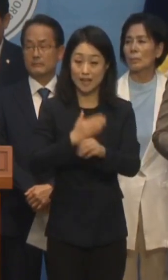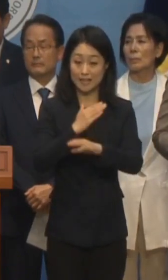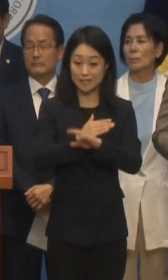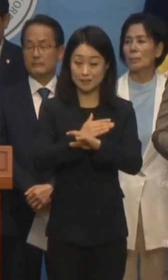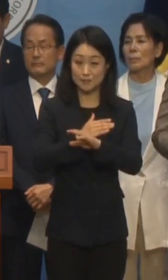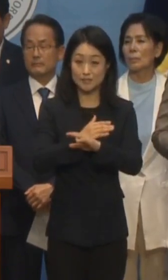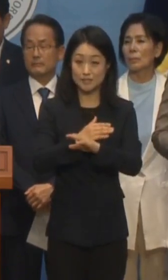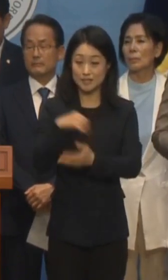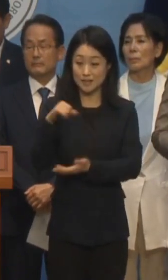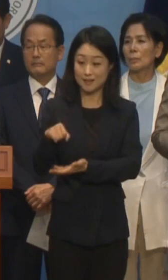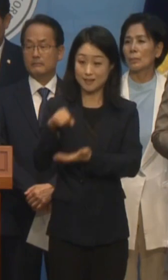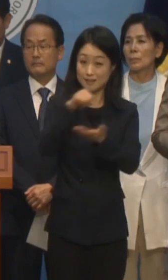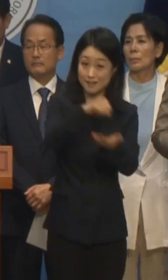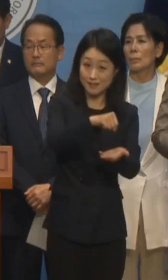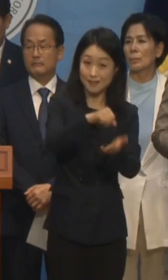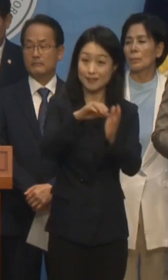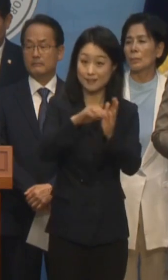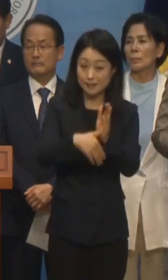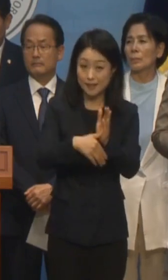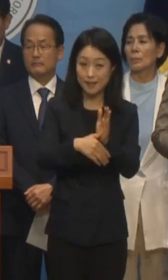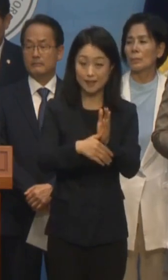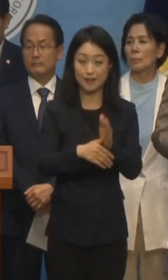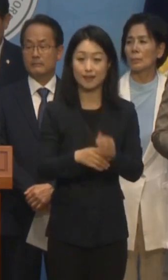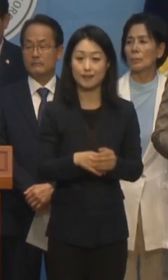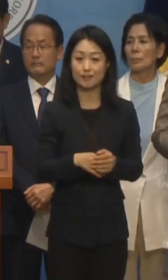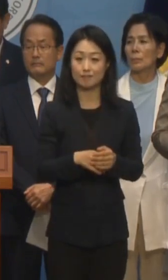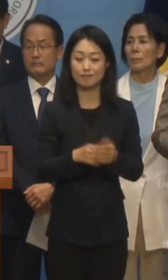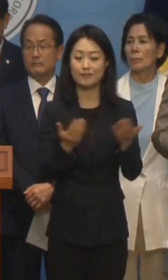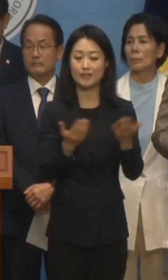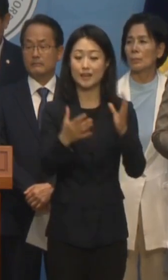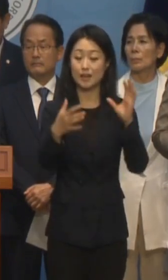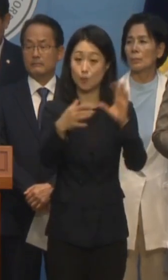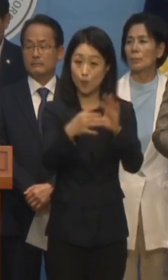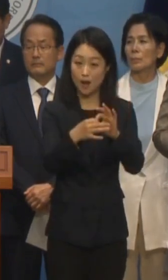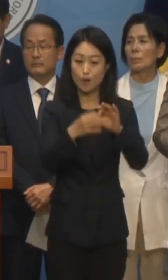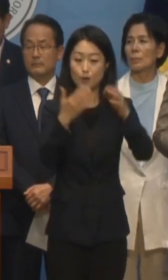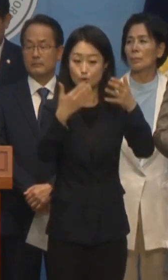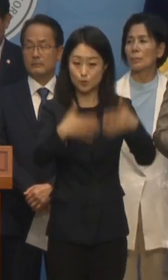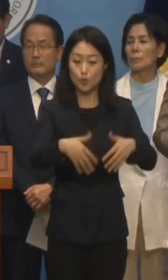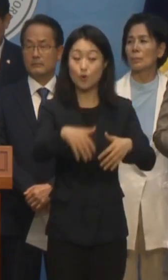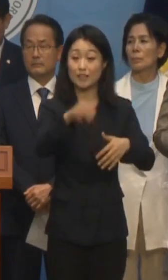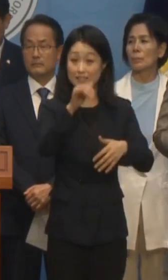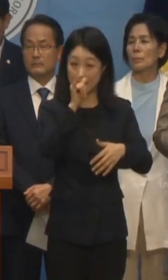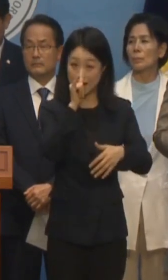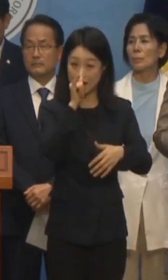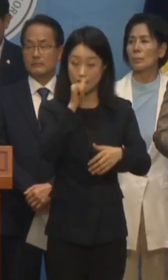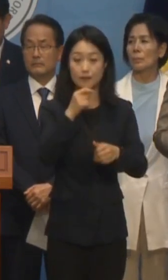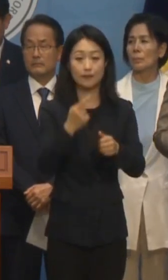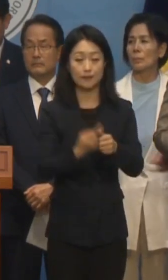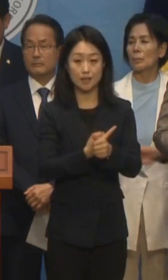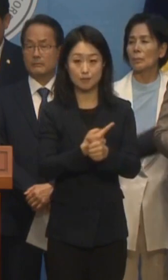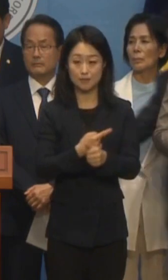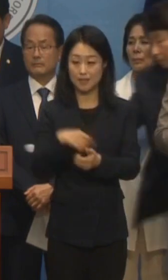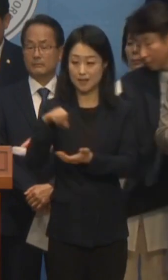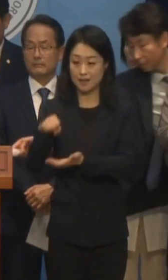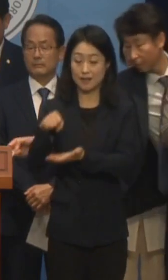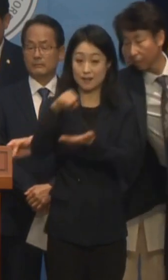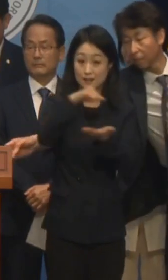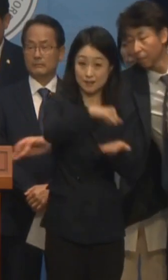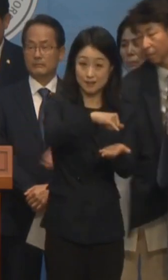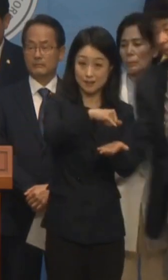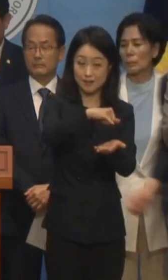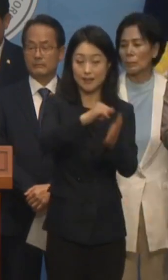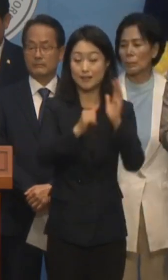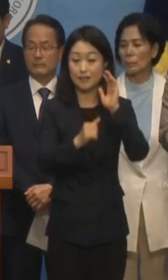경우에는 공직자 자신과 제공자 사이의 직무 관련성을 요건으로 한다라고 명시하면서 디올법 제공이